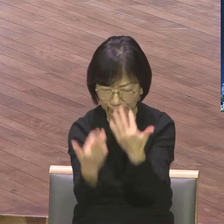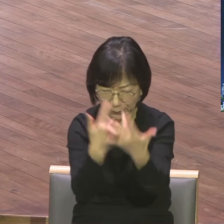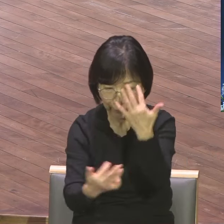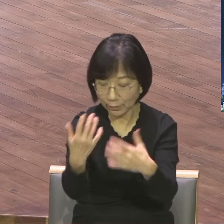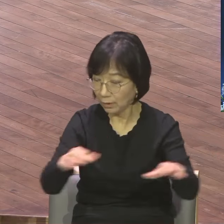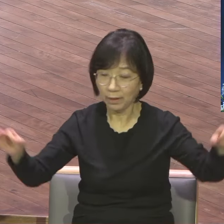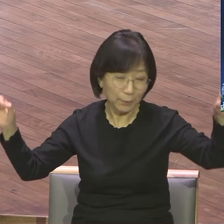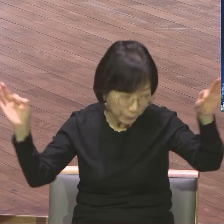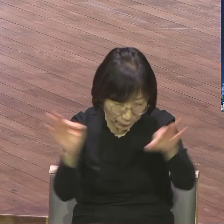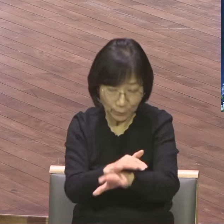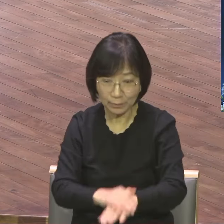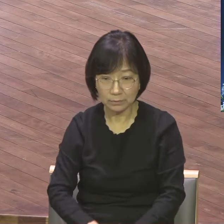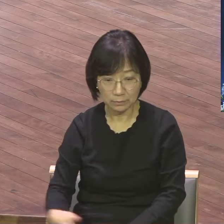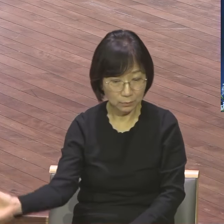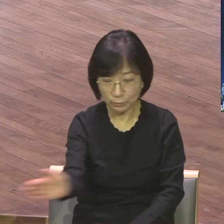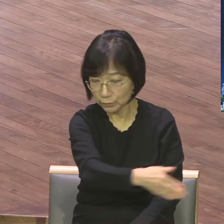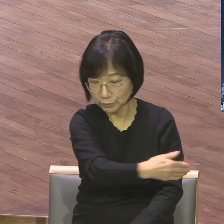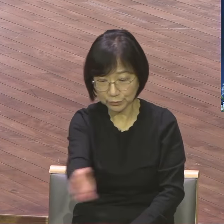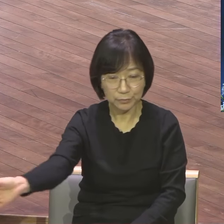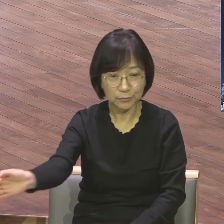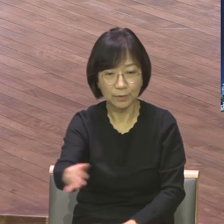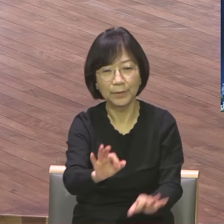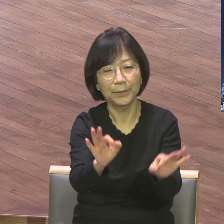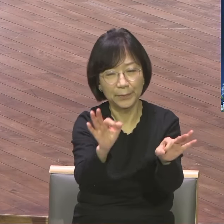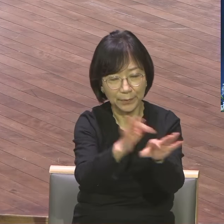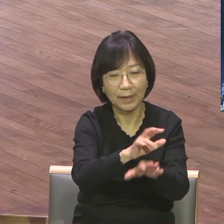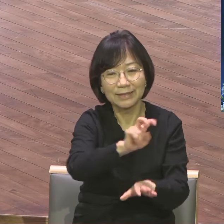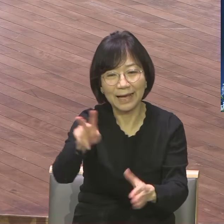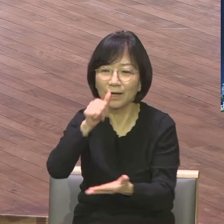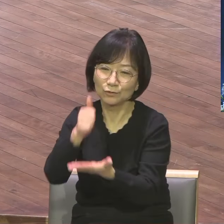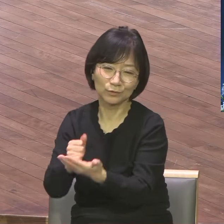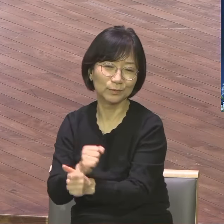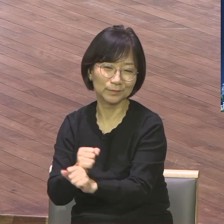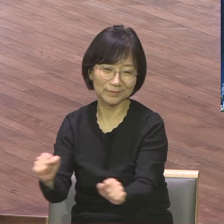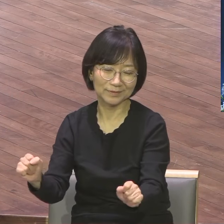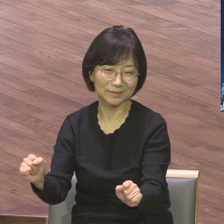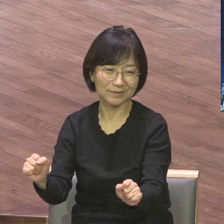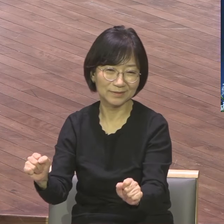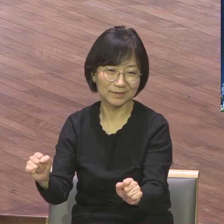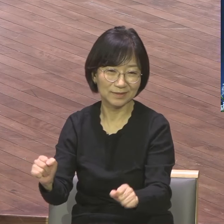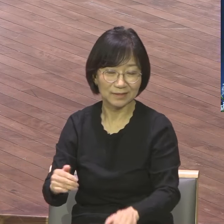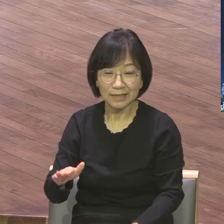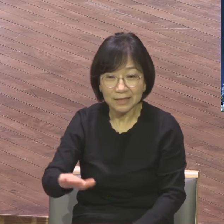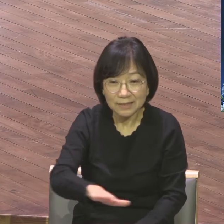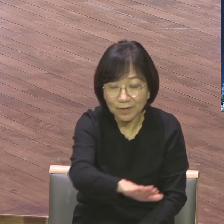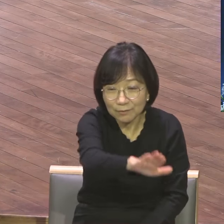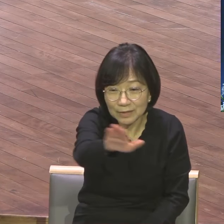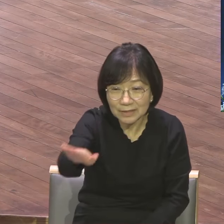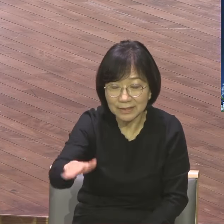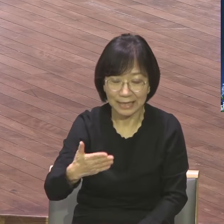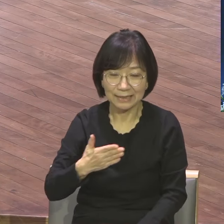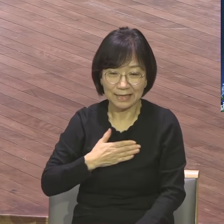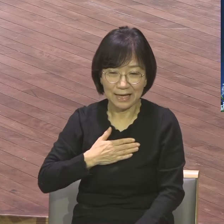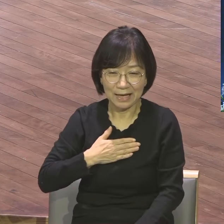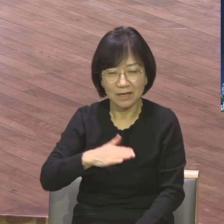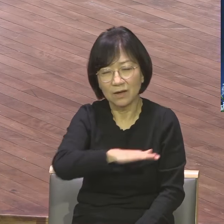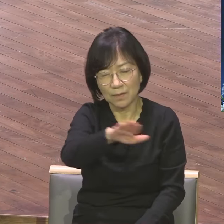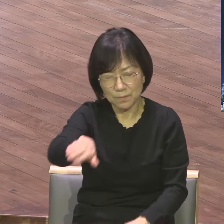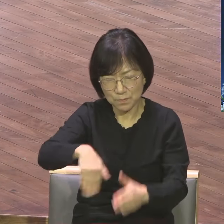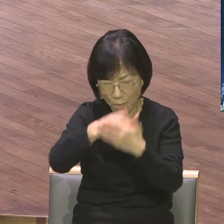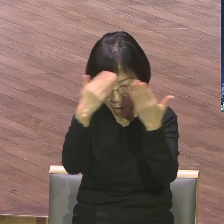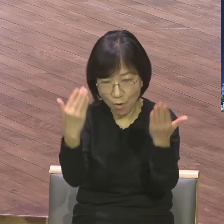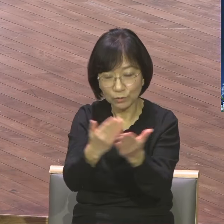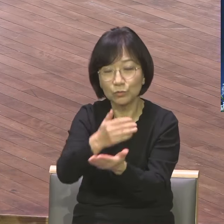속하고 사함받는 거예요. 마찬가지입니다. 온 인류의 죄, 저와 여러분의 모든 죄가 이제